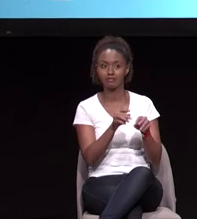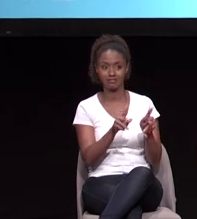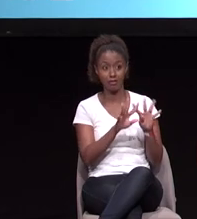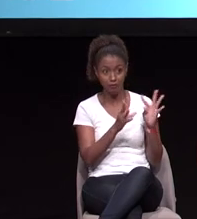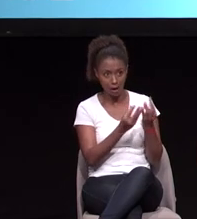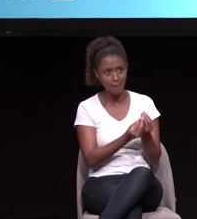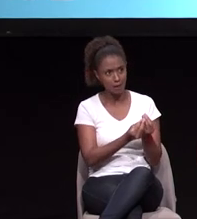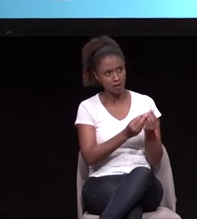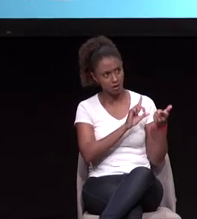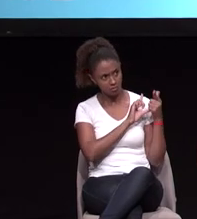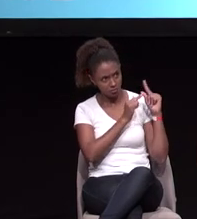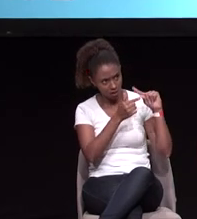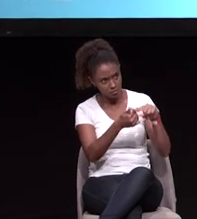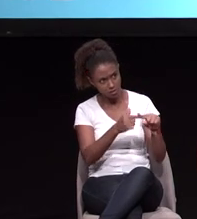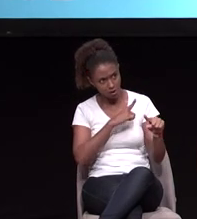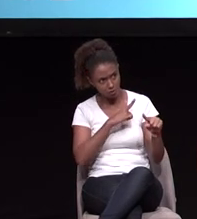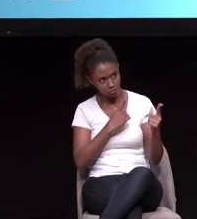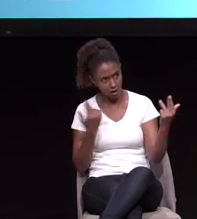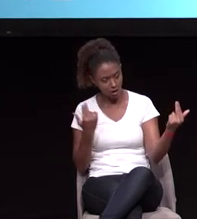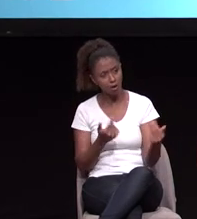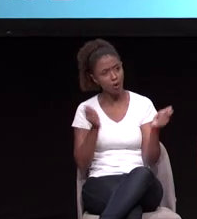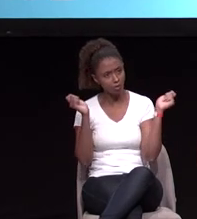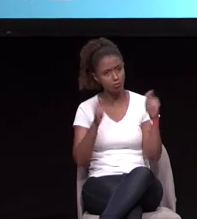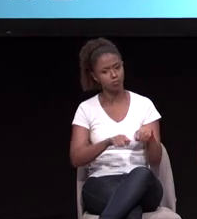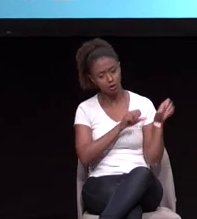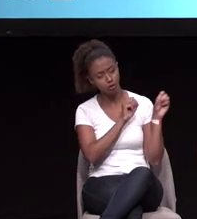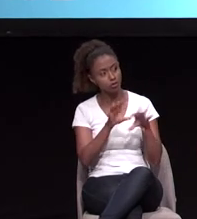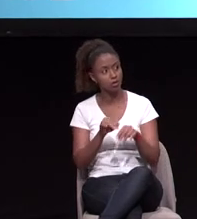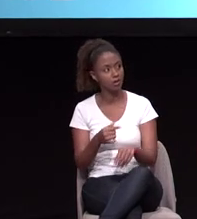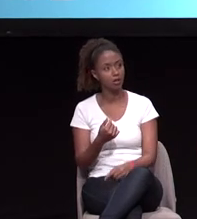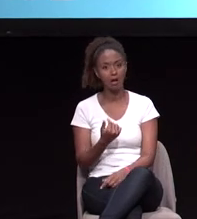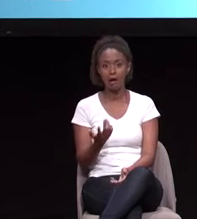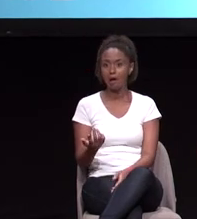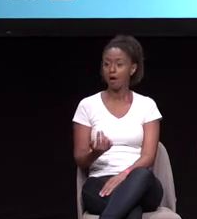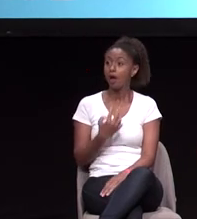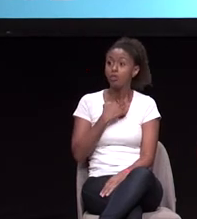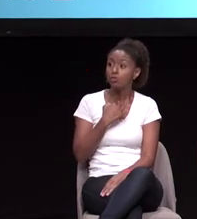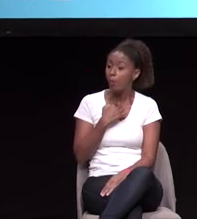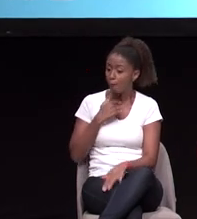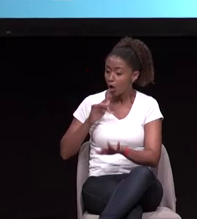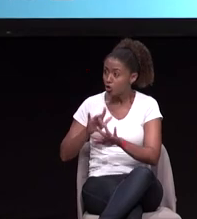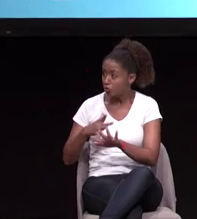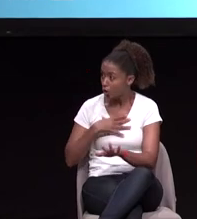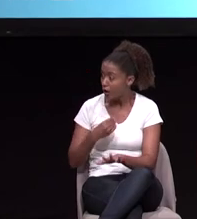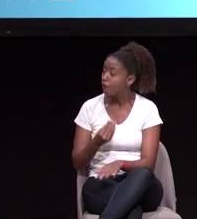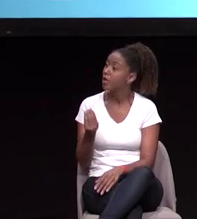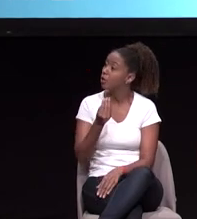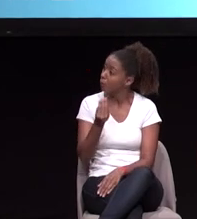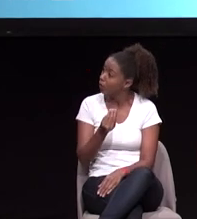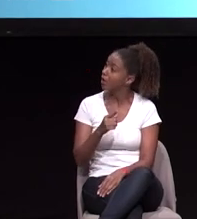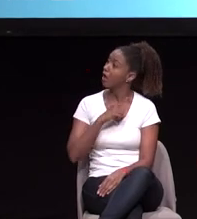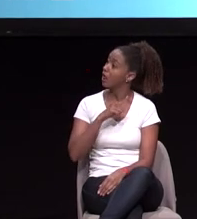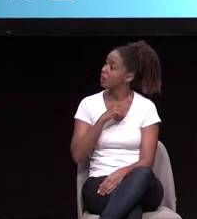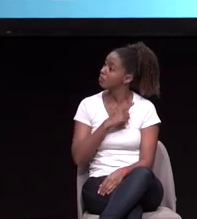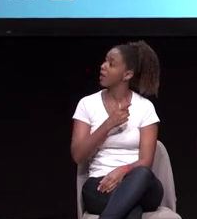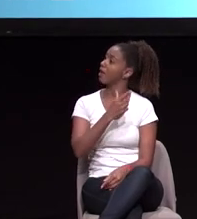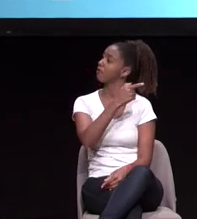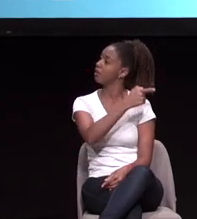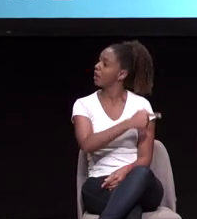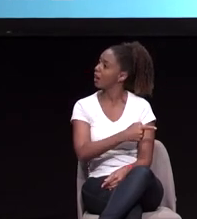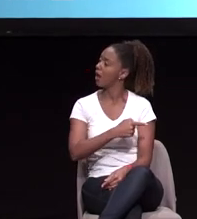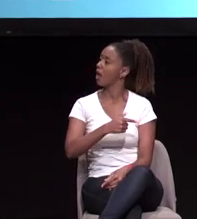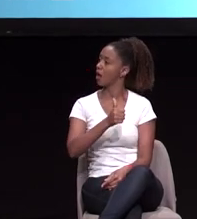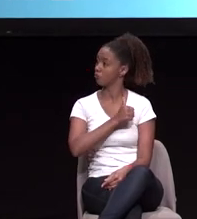tradições da saúde a 19 eu não posso não pode encostar no meu filho não é porque ele participou de uma revitalização da